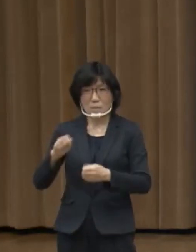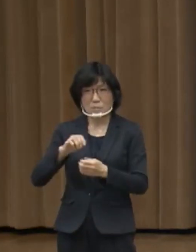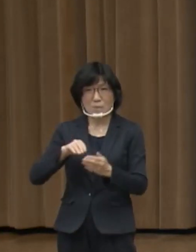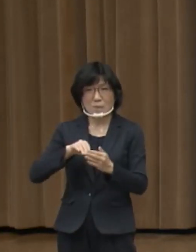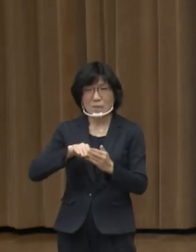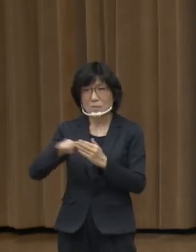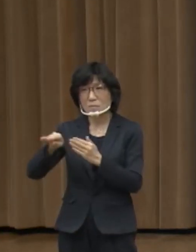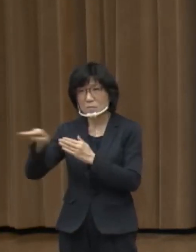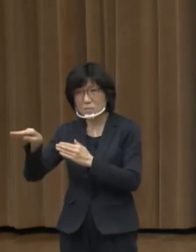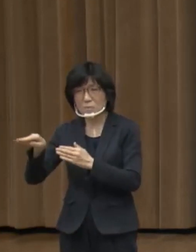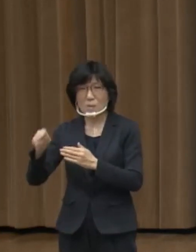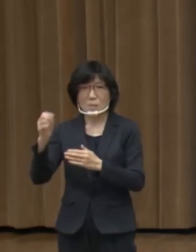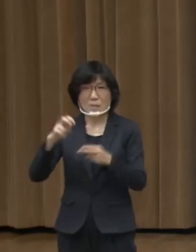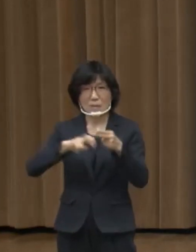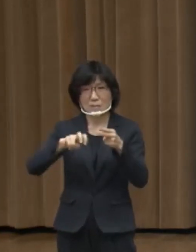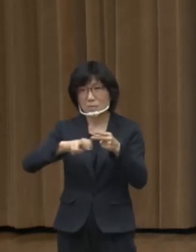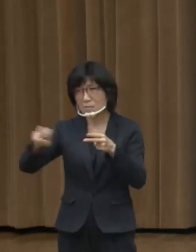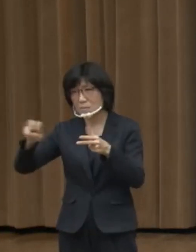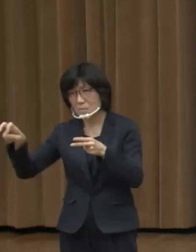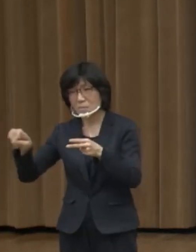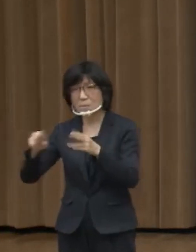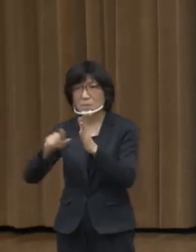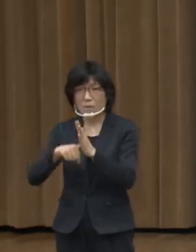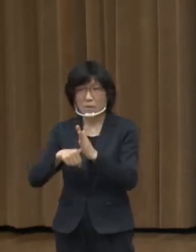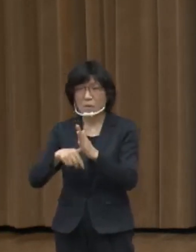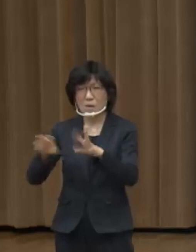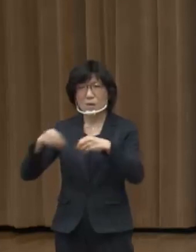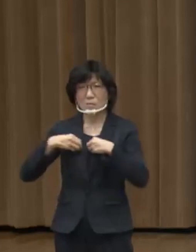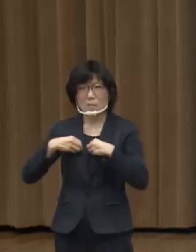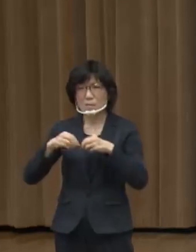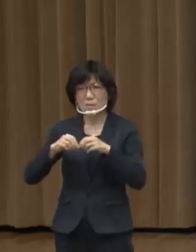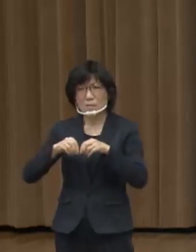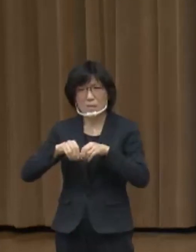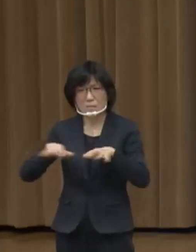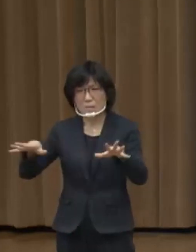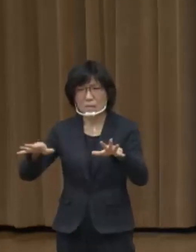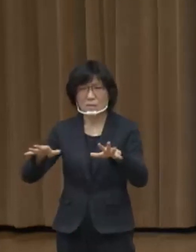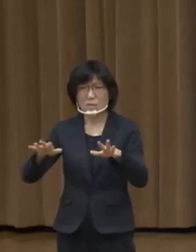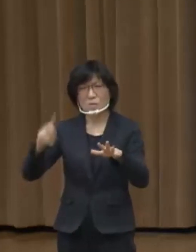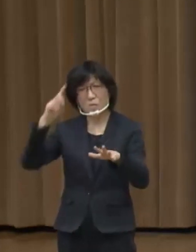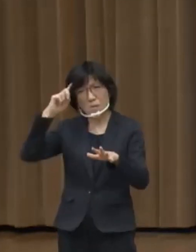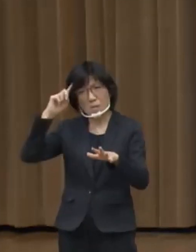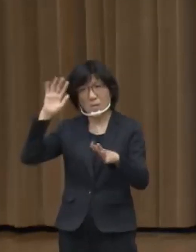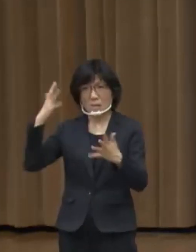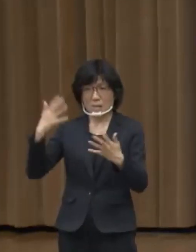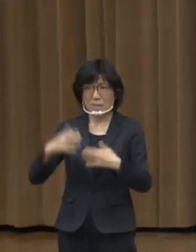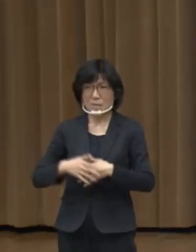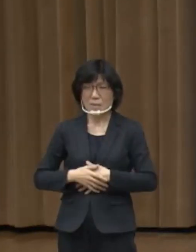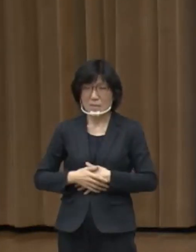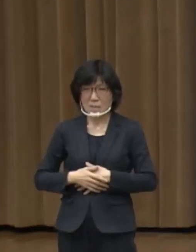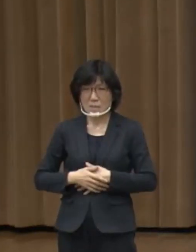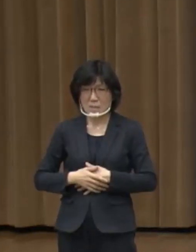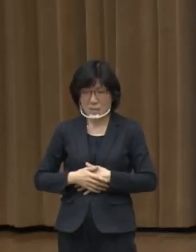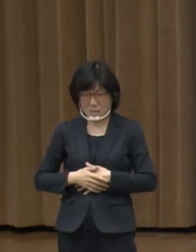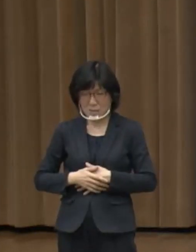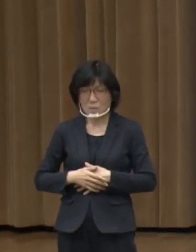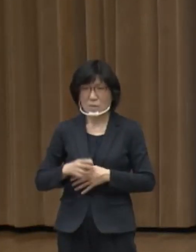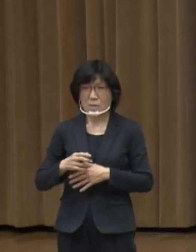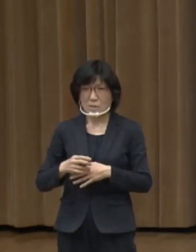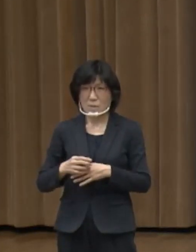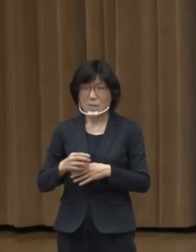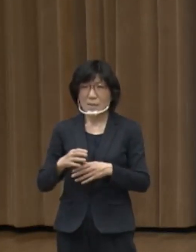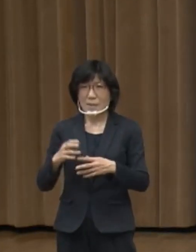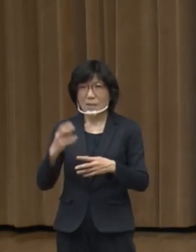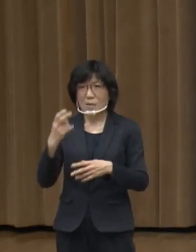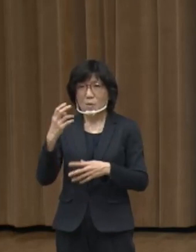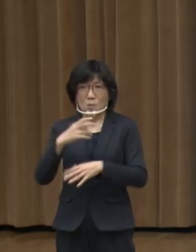とは考えていませんので、国に対してこれらのキャンペーンにあたってはワクチン検査パッケージの適用はし